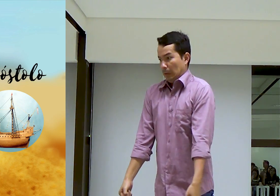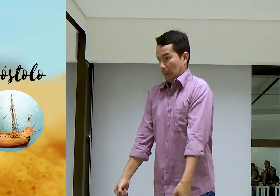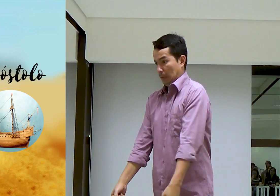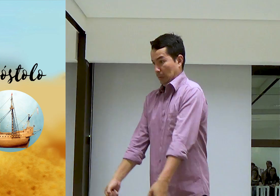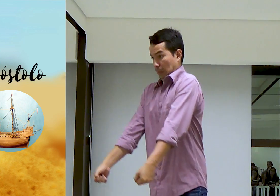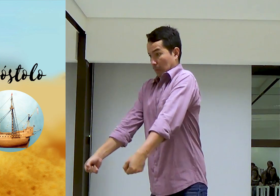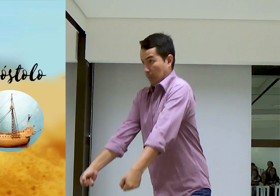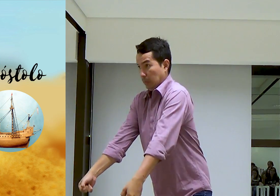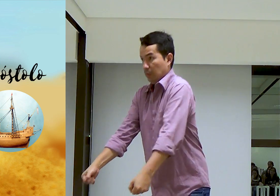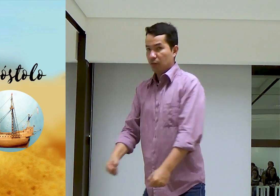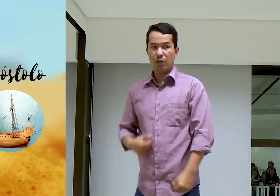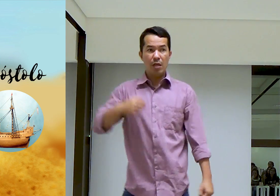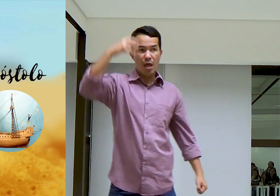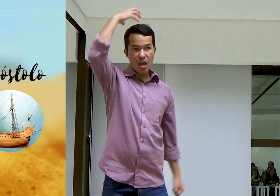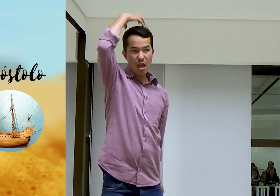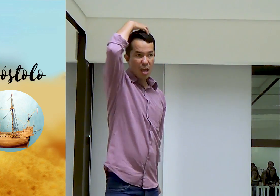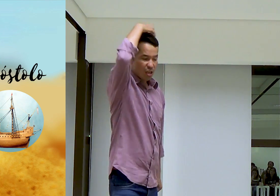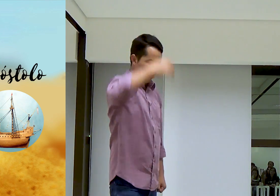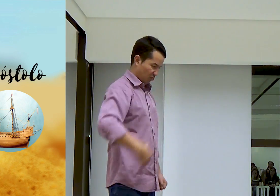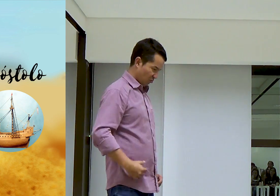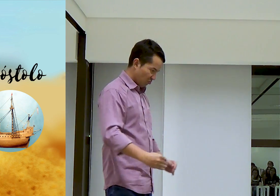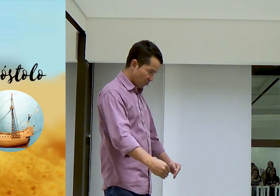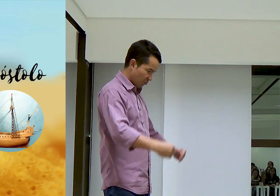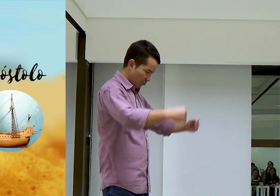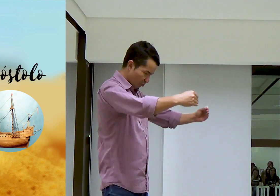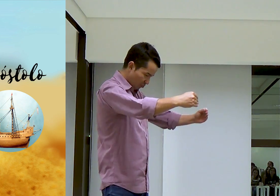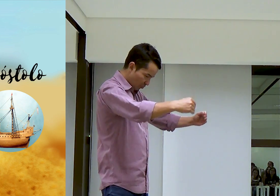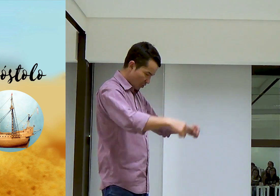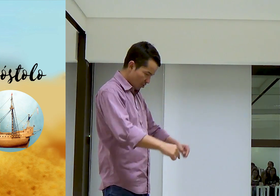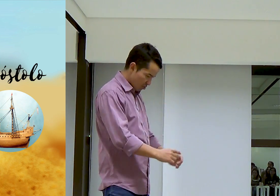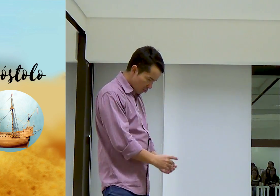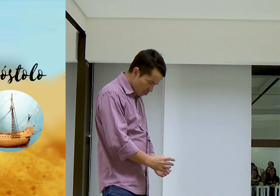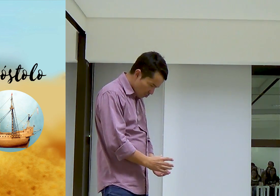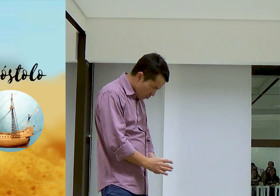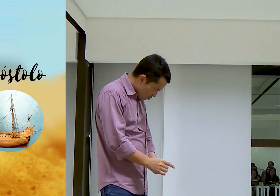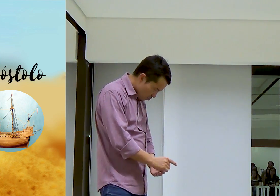chegava, este responsável ali pelo navio,